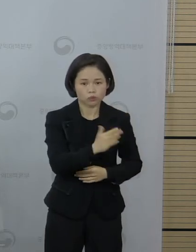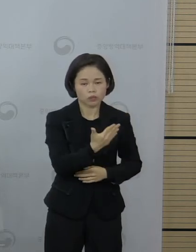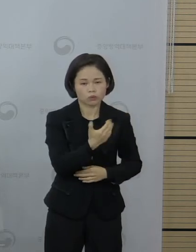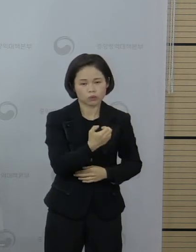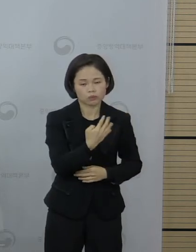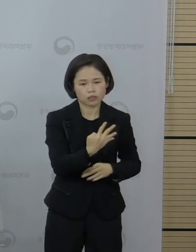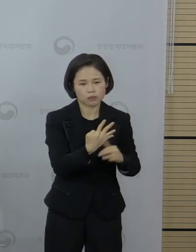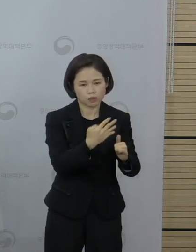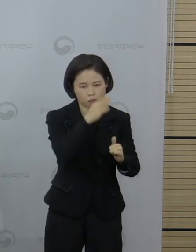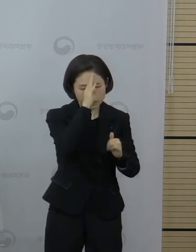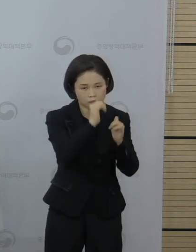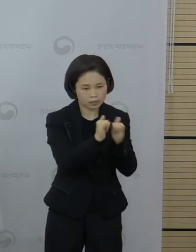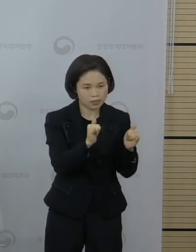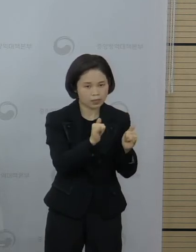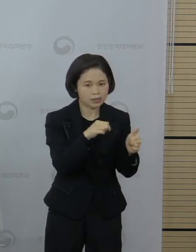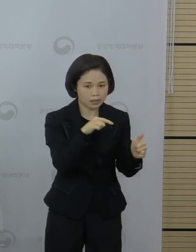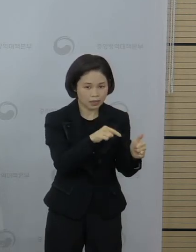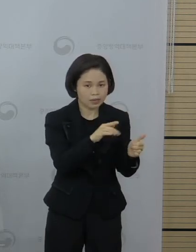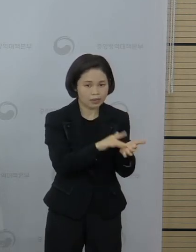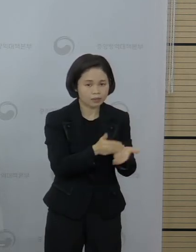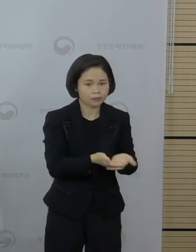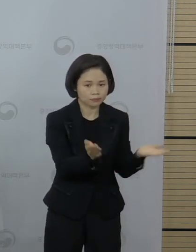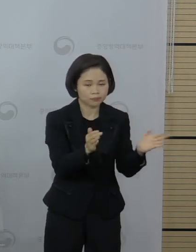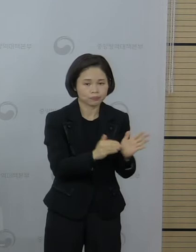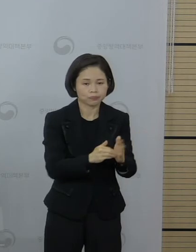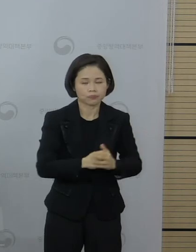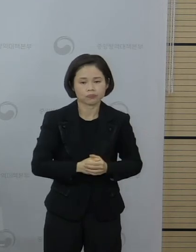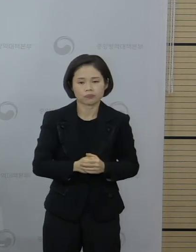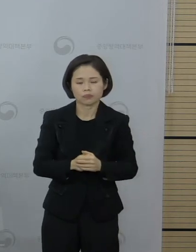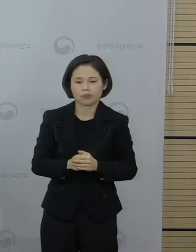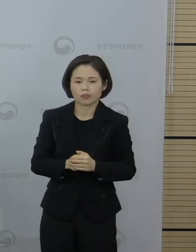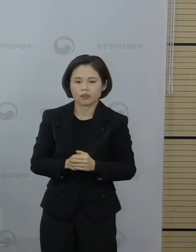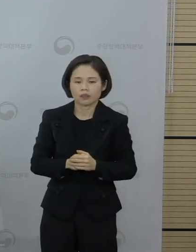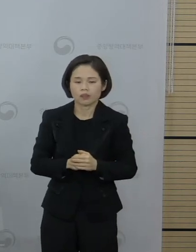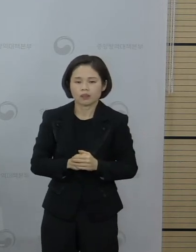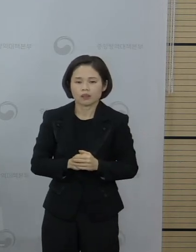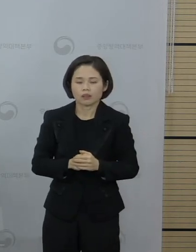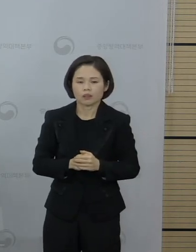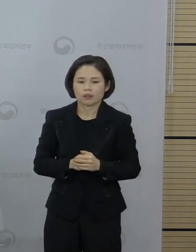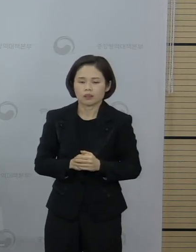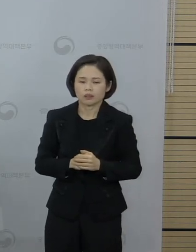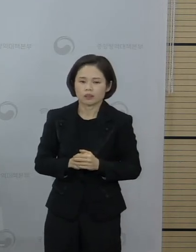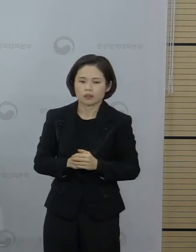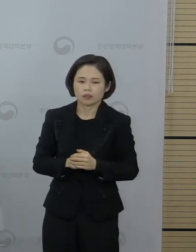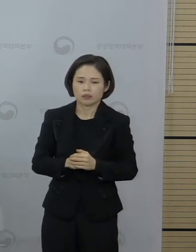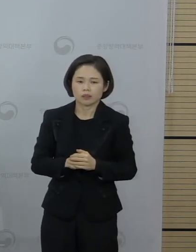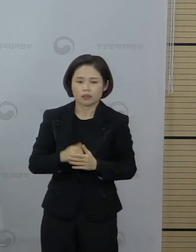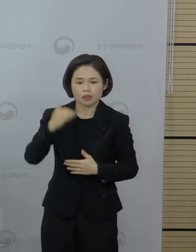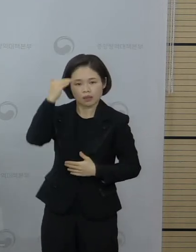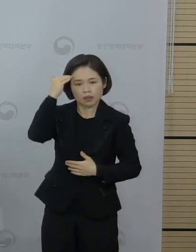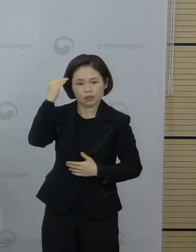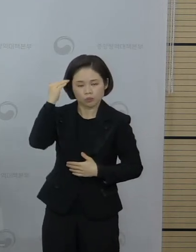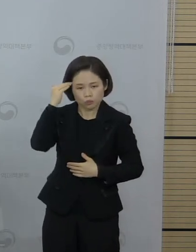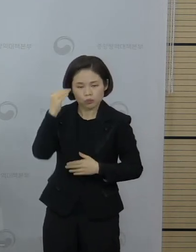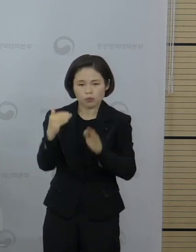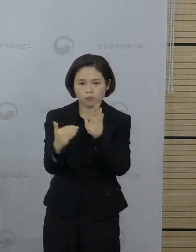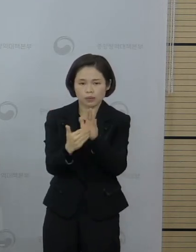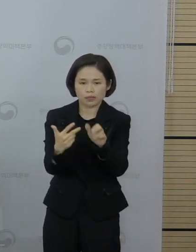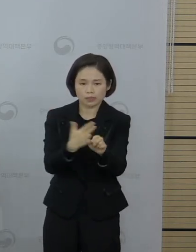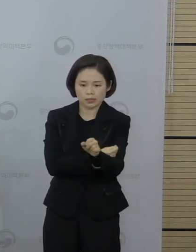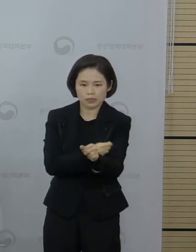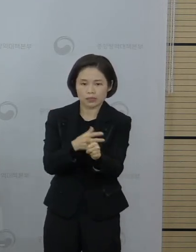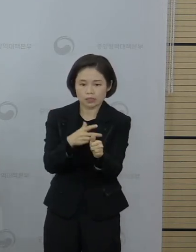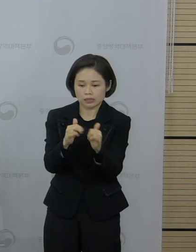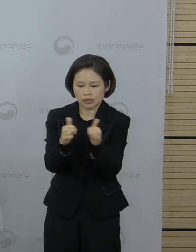1994명의 환자에게 공급되었습니다. 국내 코로나19 백신 임상 시험과